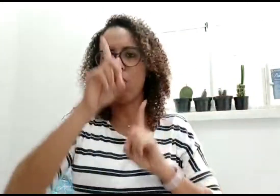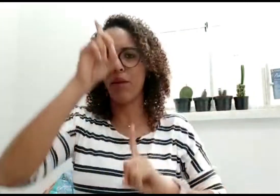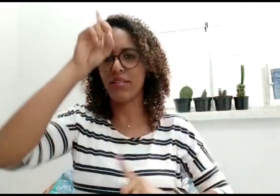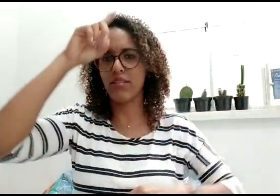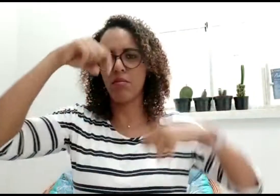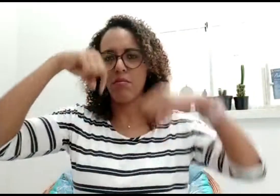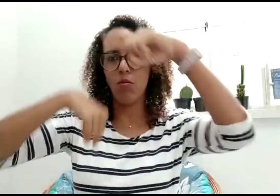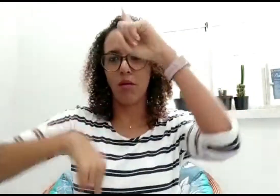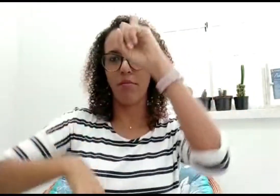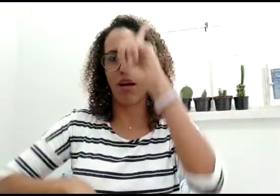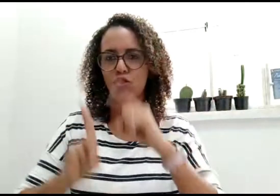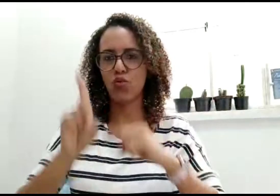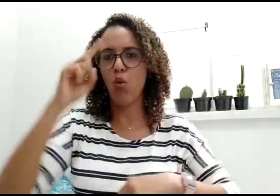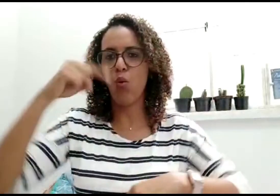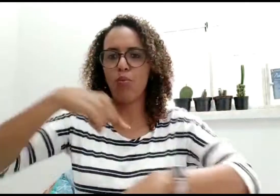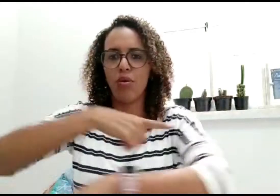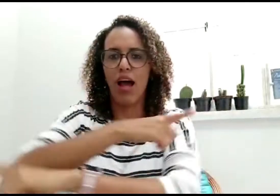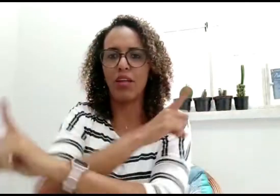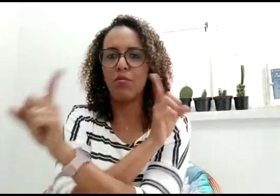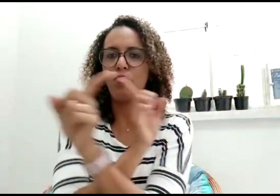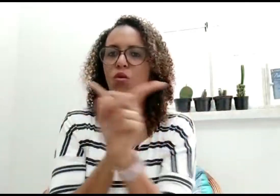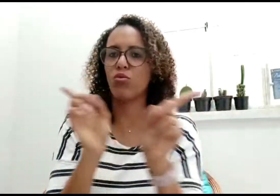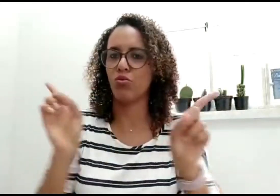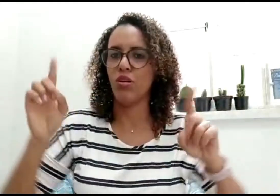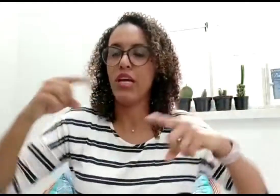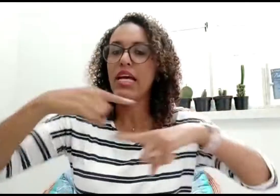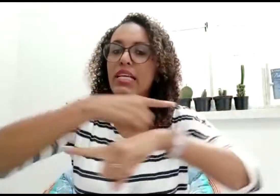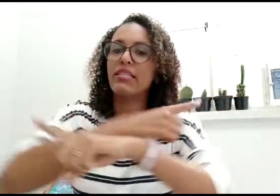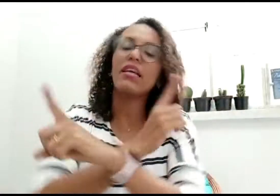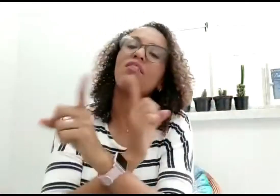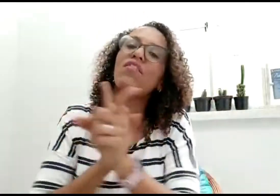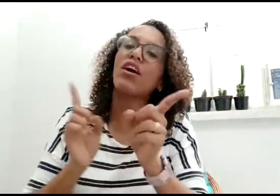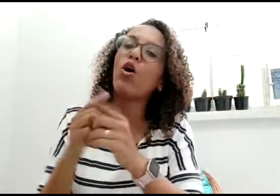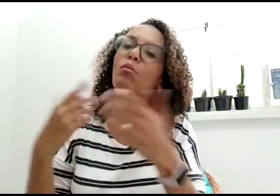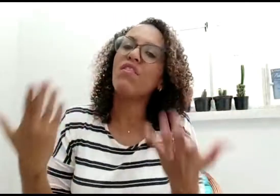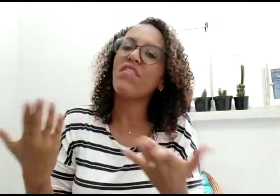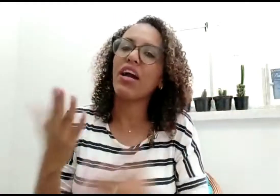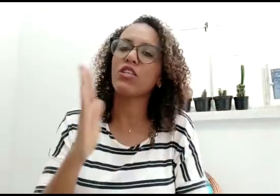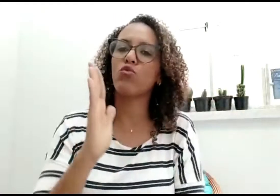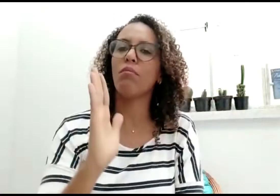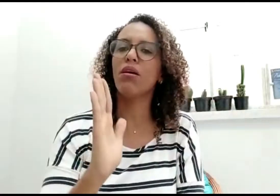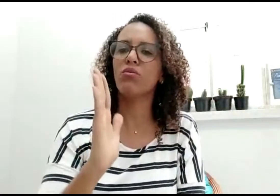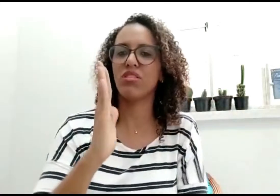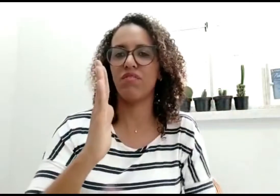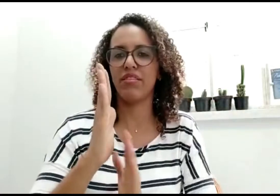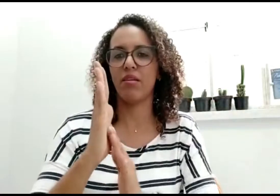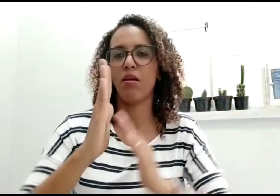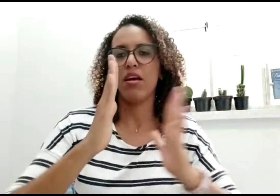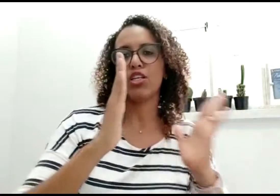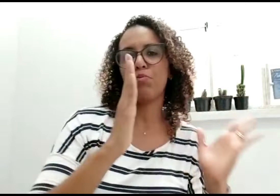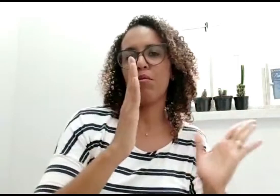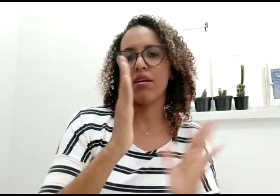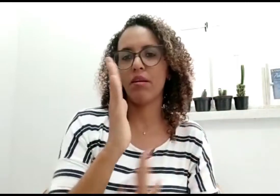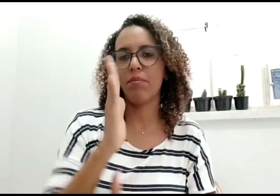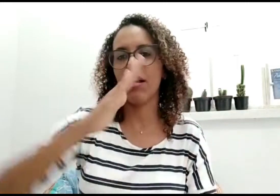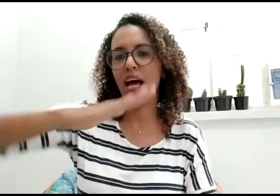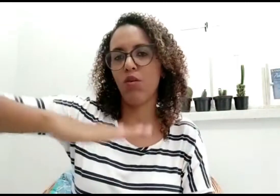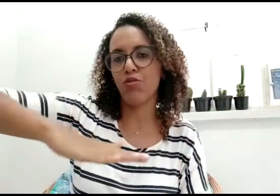para cima ou para baixo, ou para um lado e para o outro. Que significa como vai ficar a sua mão, se vai ser espalmada para lá ou